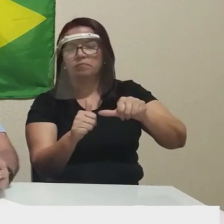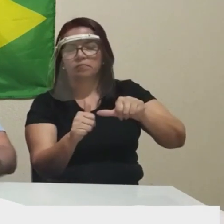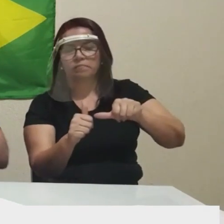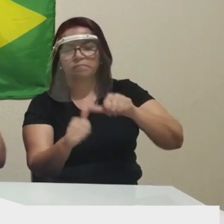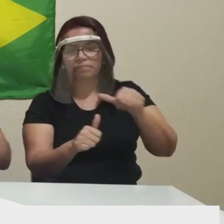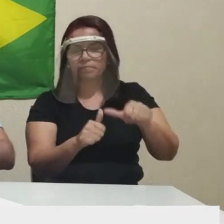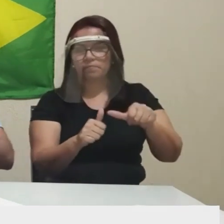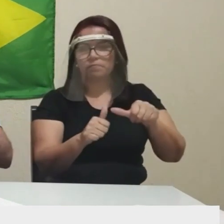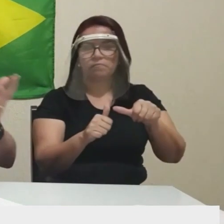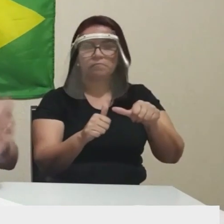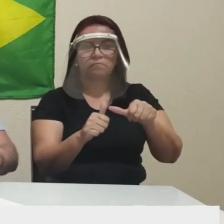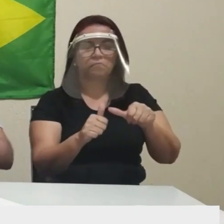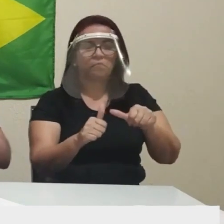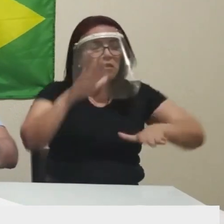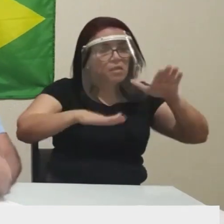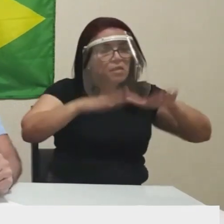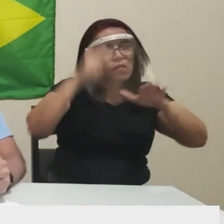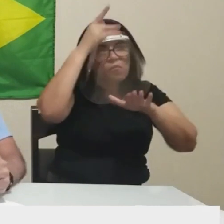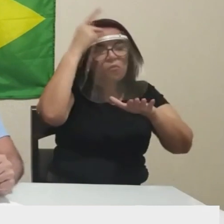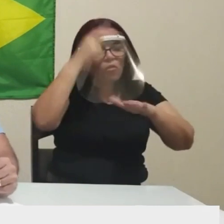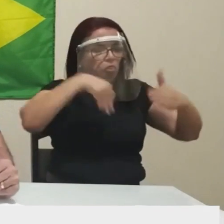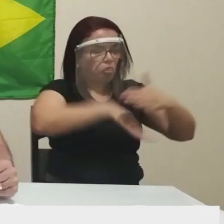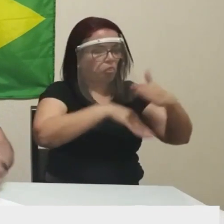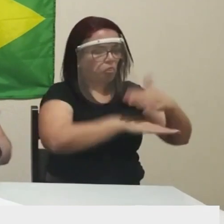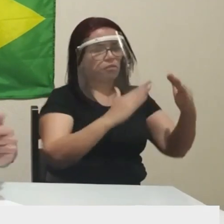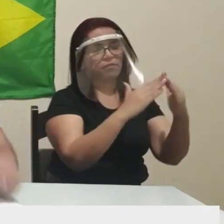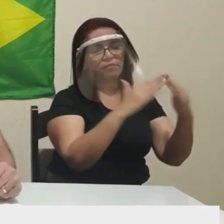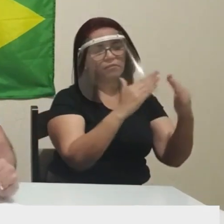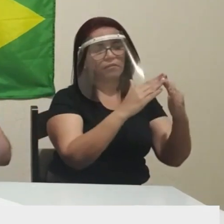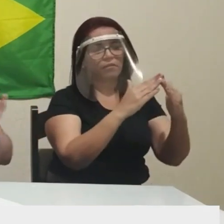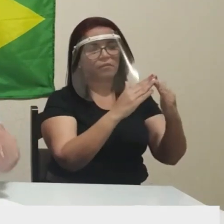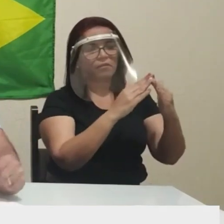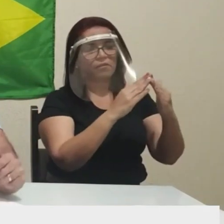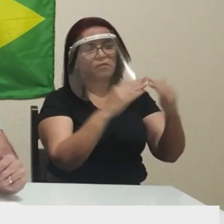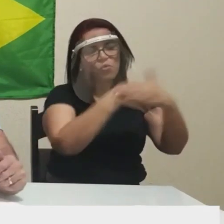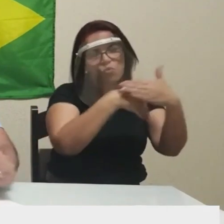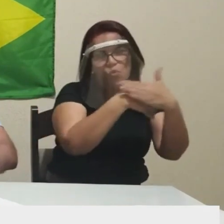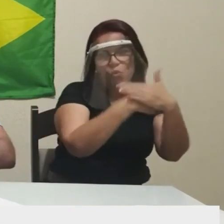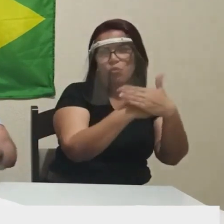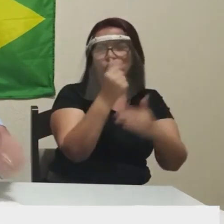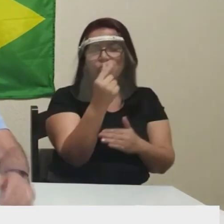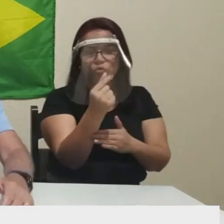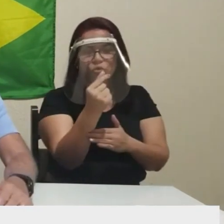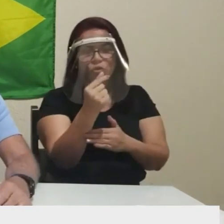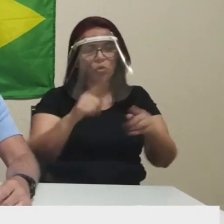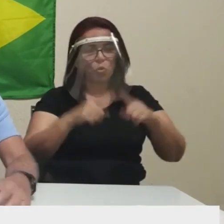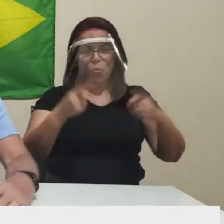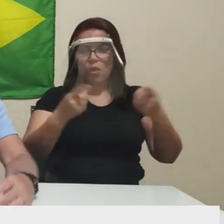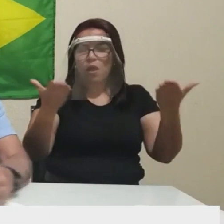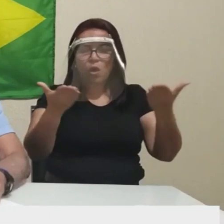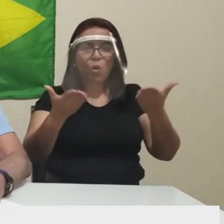por exemplo, né? Uma nova cédula, o cara vai ter que se virar. Se vê livre daquele recurso, porventura tem em casa. Mas tudo bem.